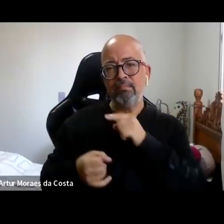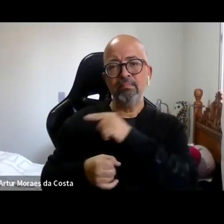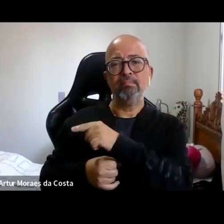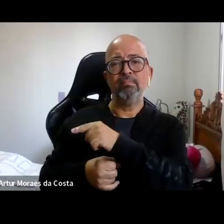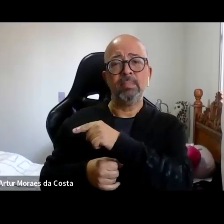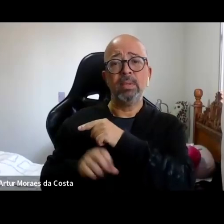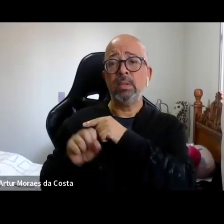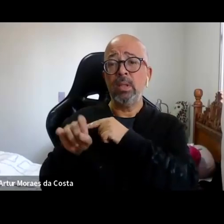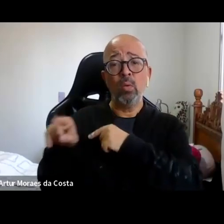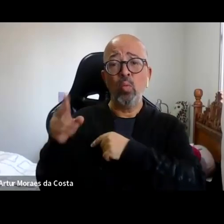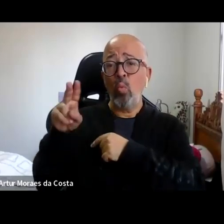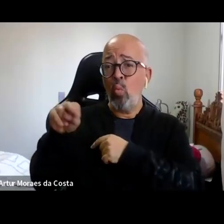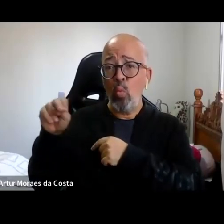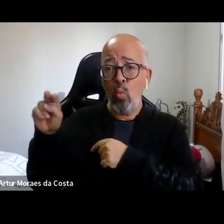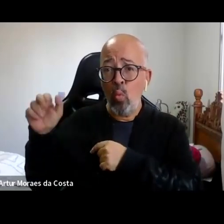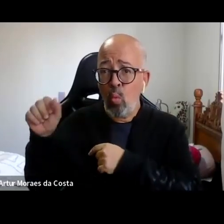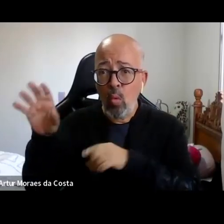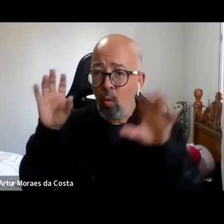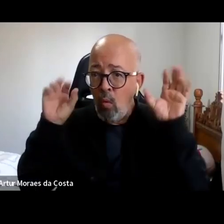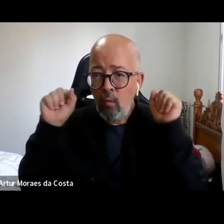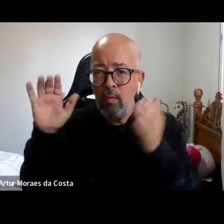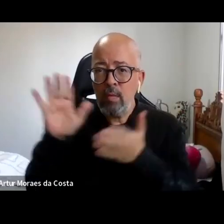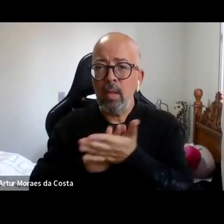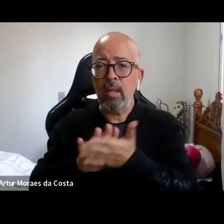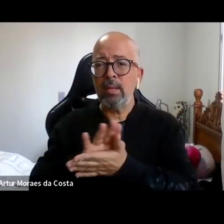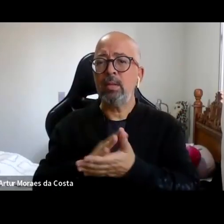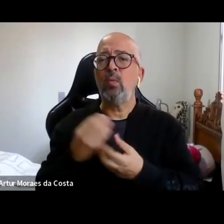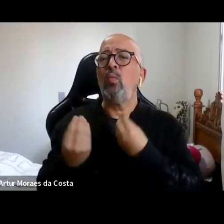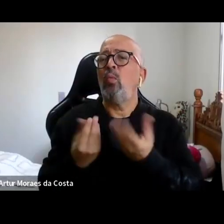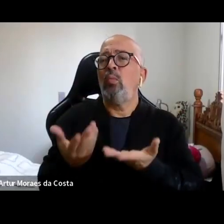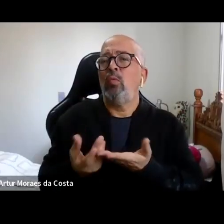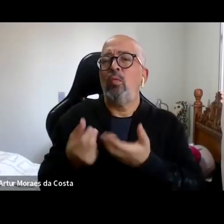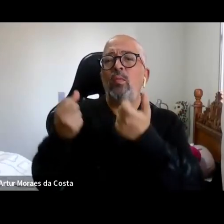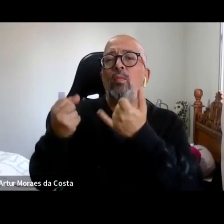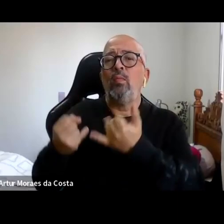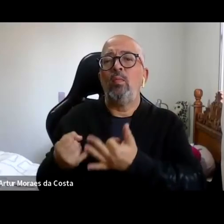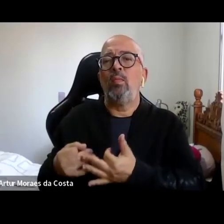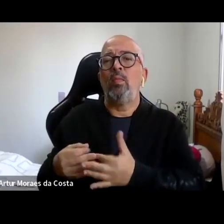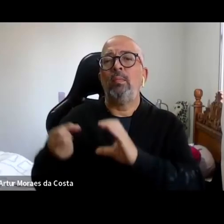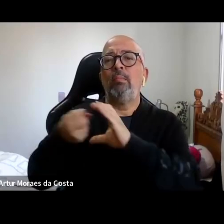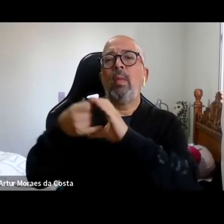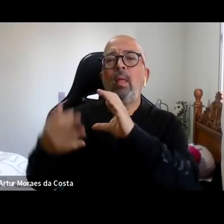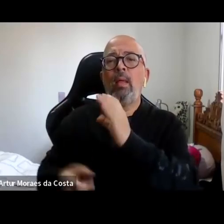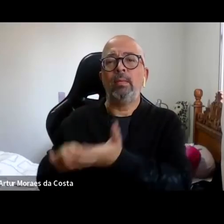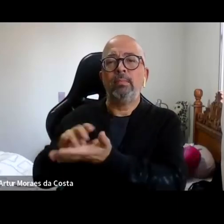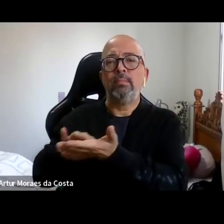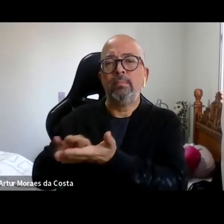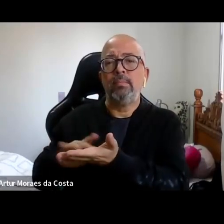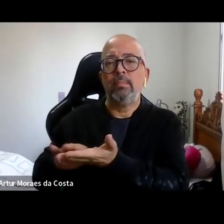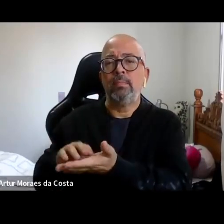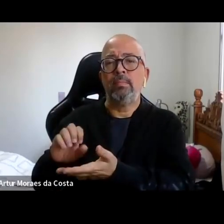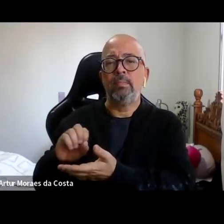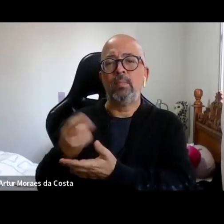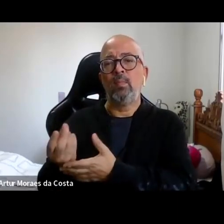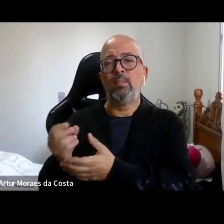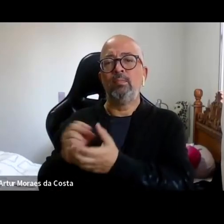captar algún sonido y qu tanto es capaz de poder reconocer lo que está sonando o lo que se está hablando o las